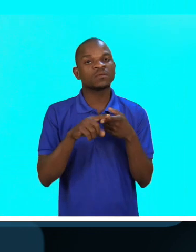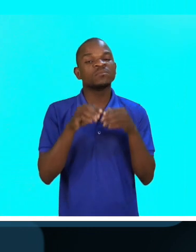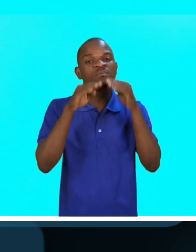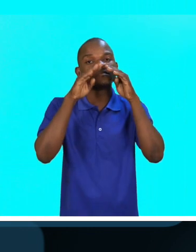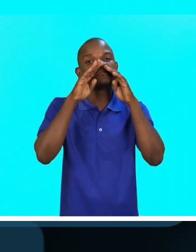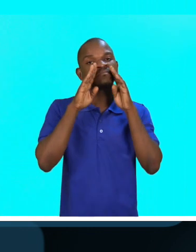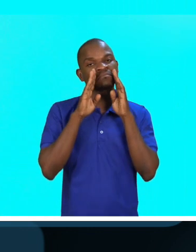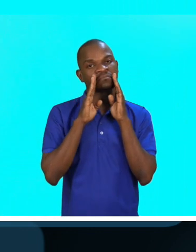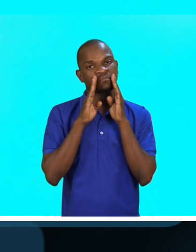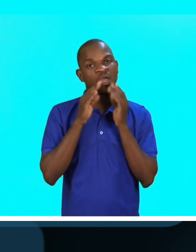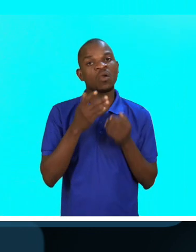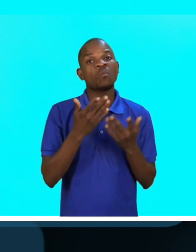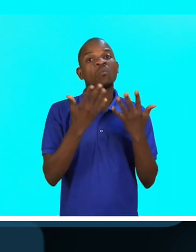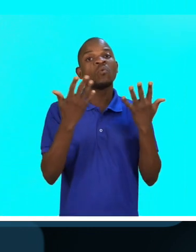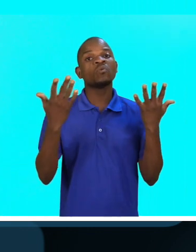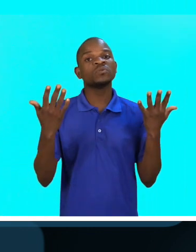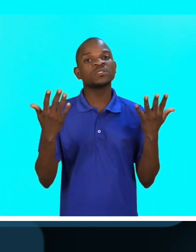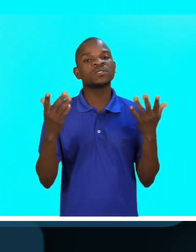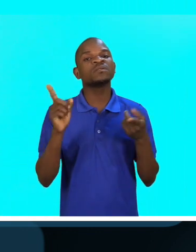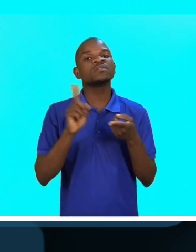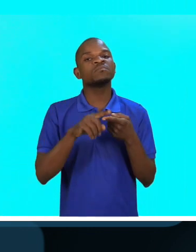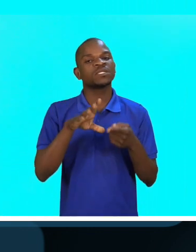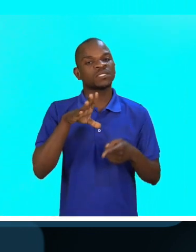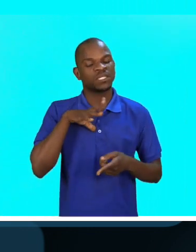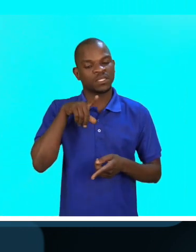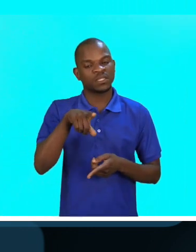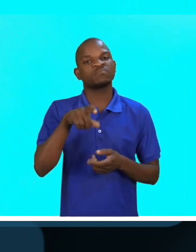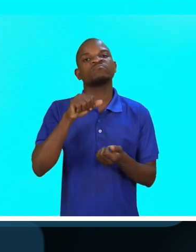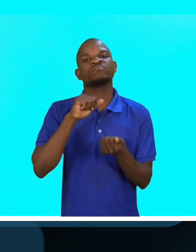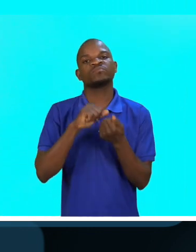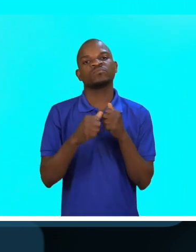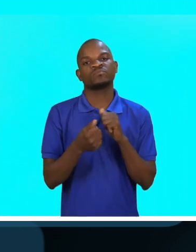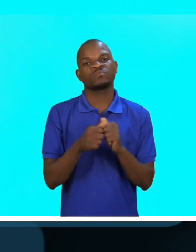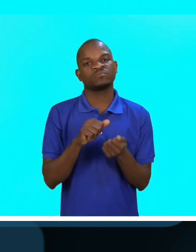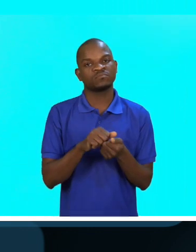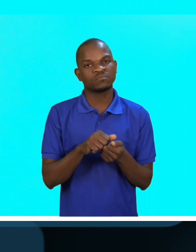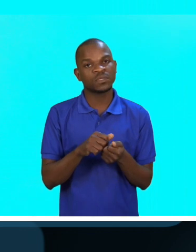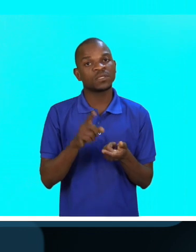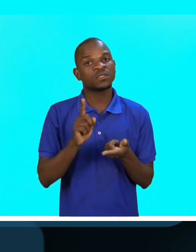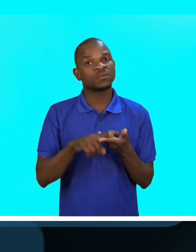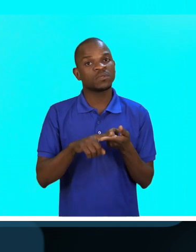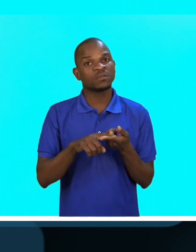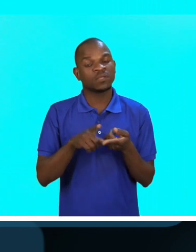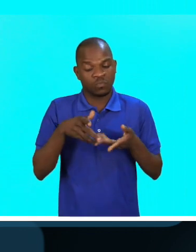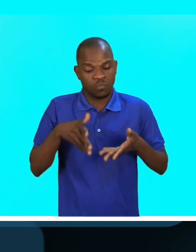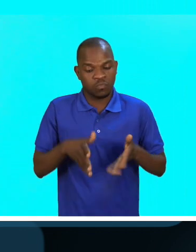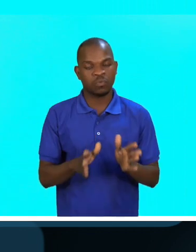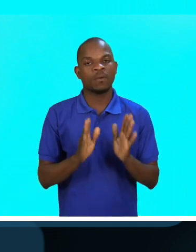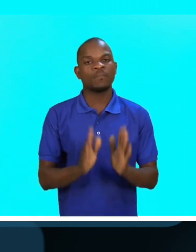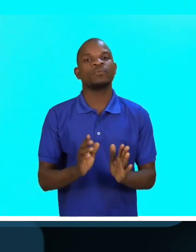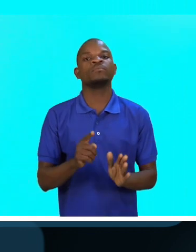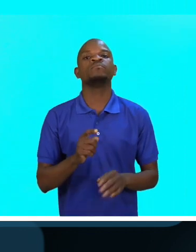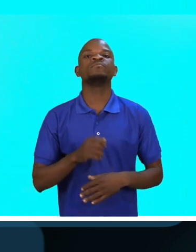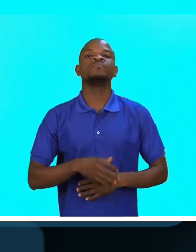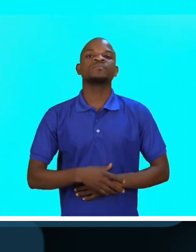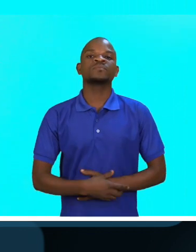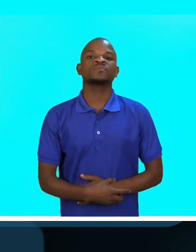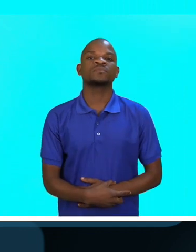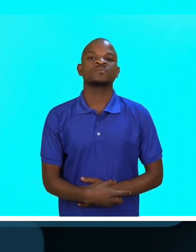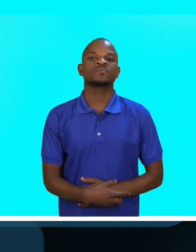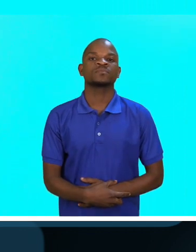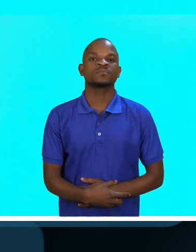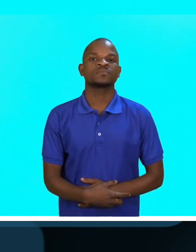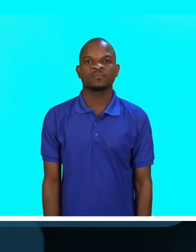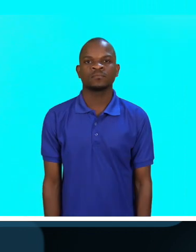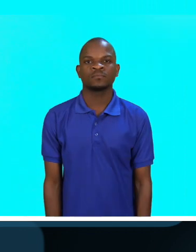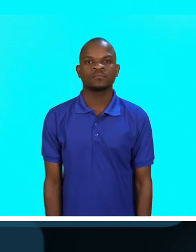elas chegam com a paralisia cerebral, não é? Infelizmente, todas que nós temos aqui, a maior